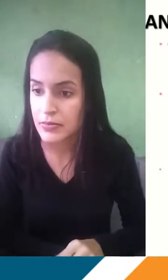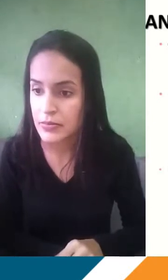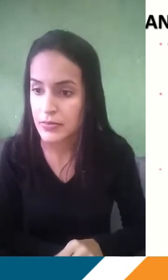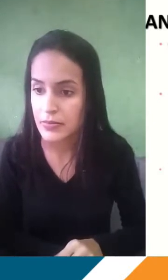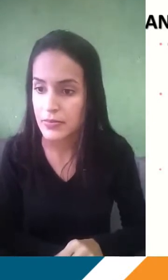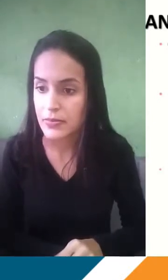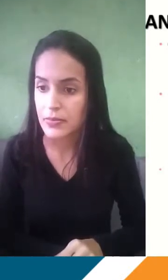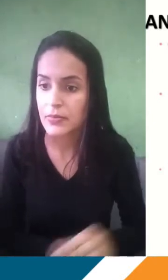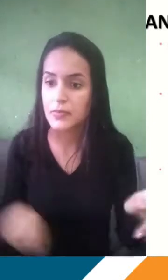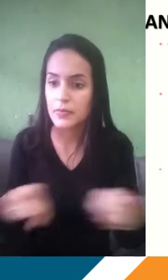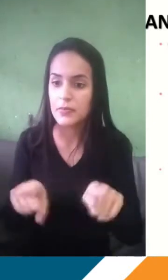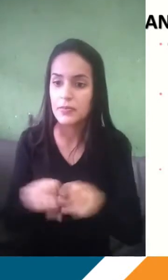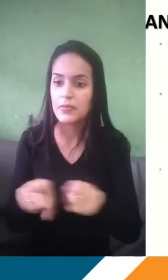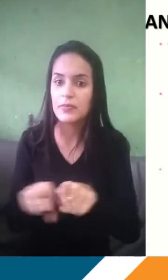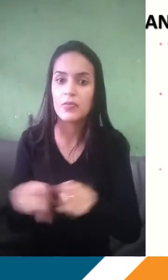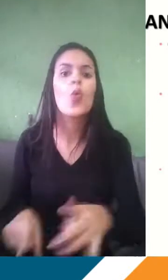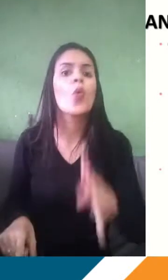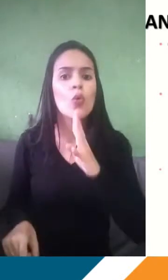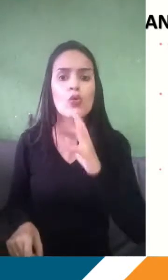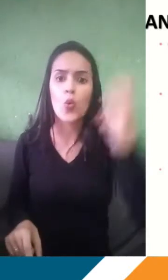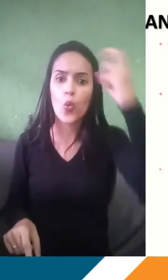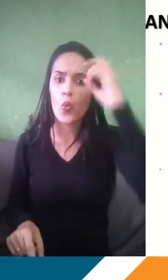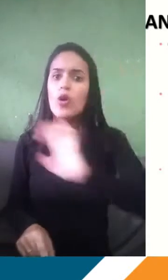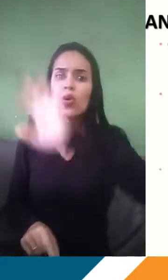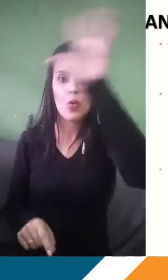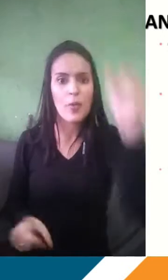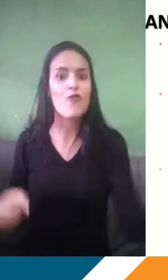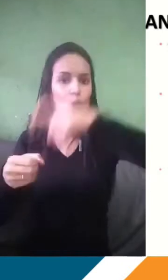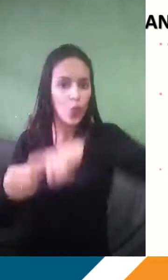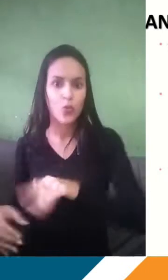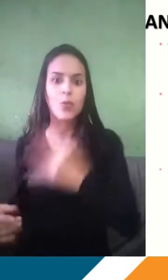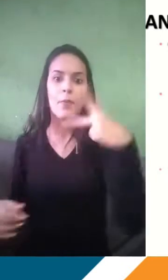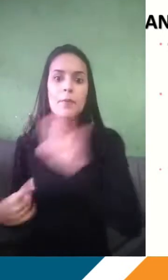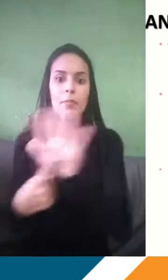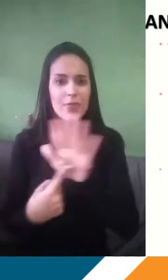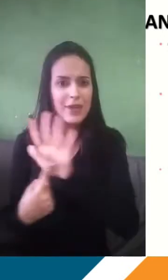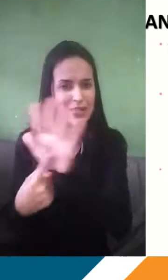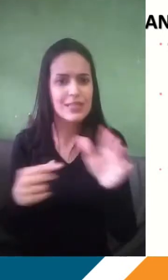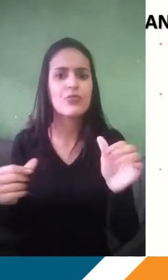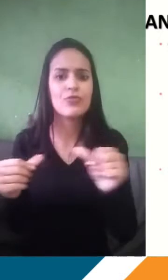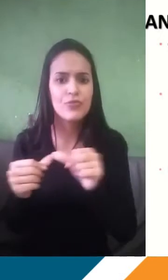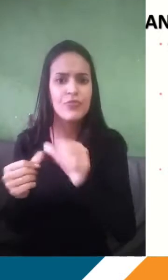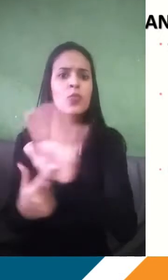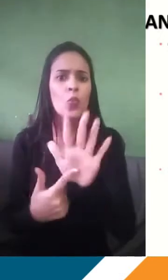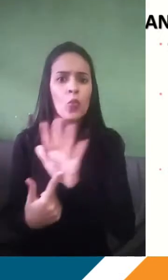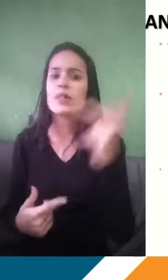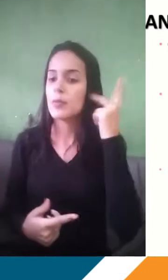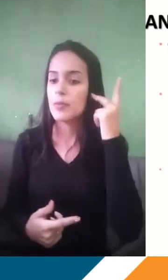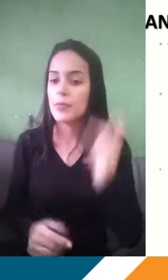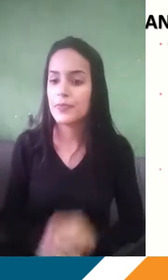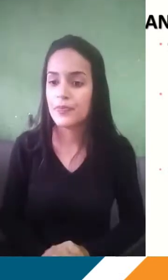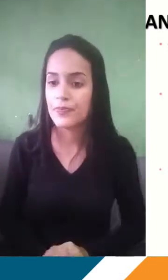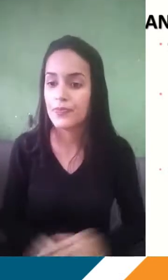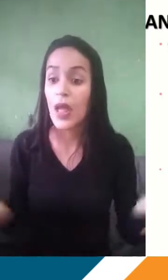1917, aconteceu a exposição de Anita Malfatti. Esse foi o evento mais importante antes da semana de 22, pois